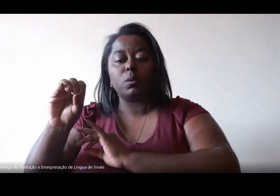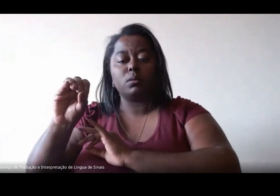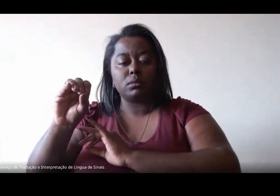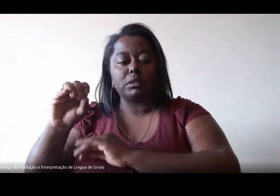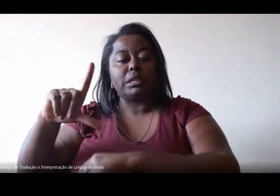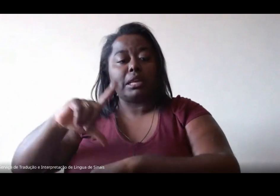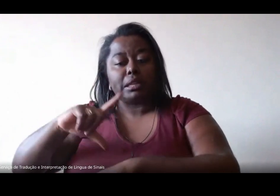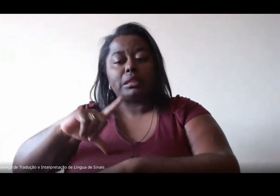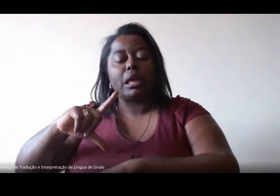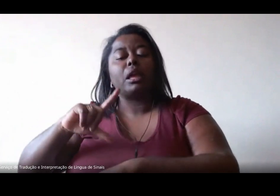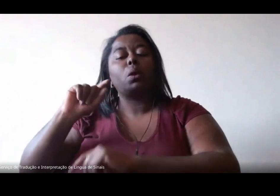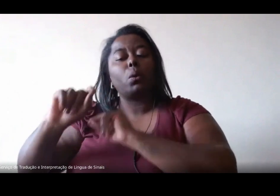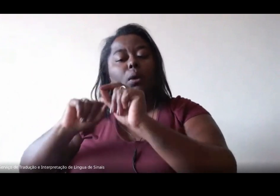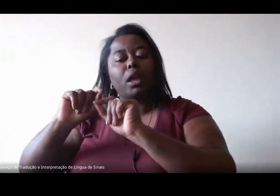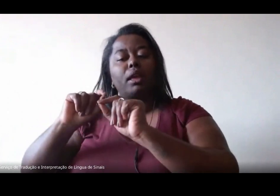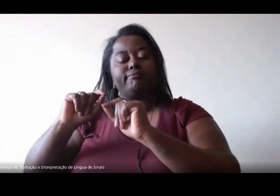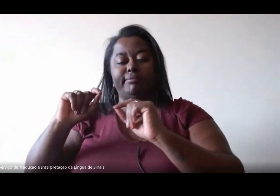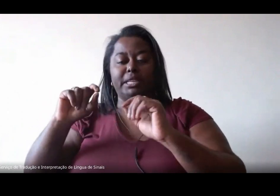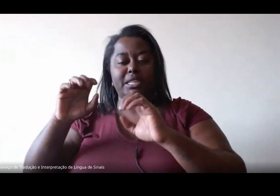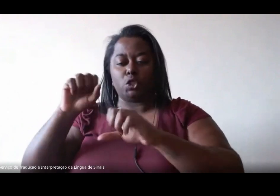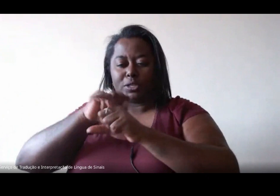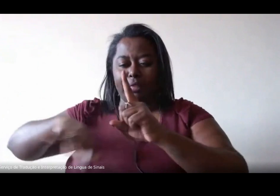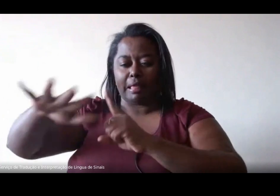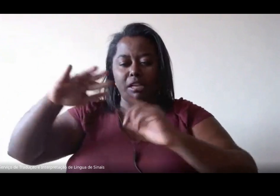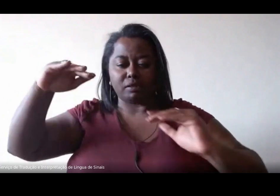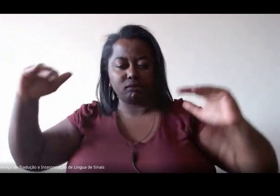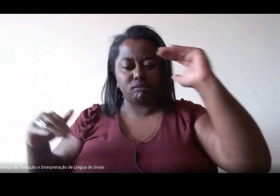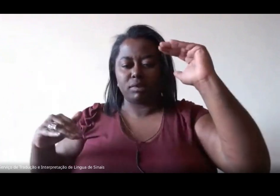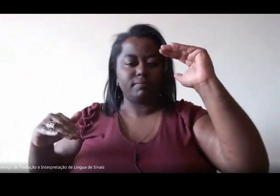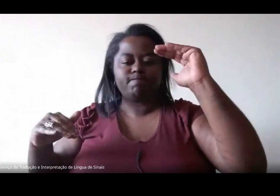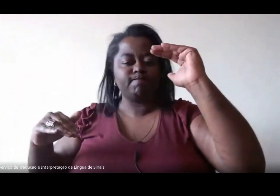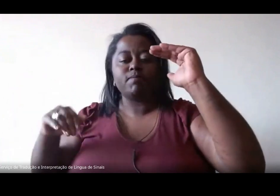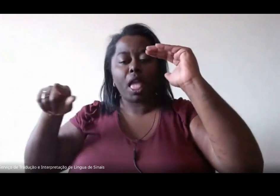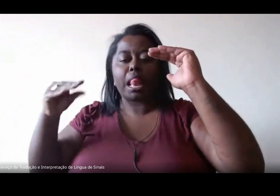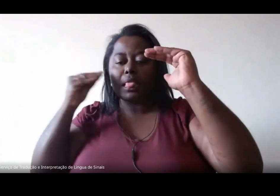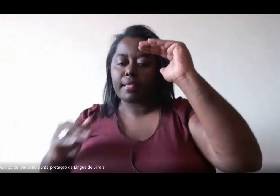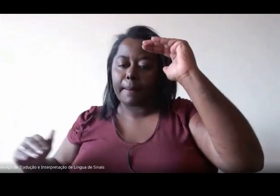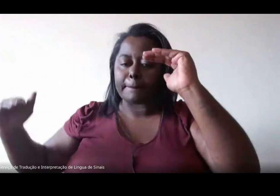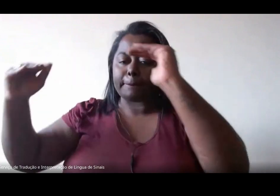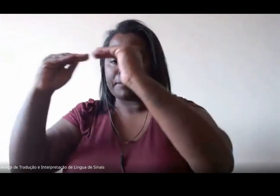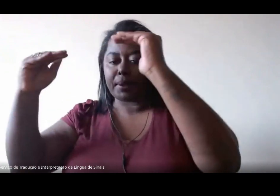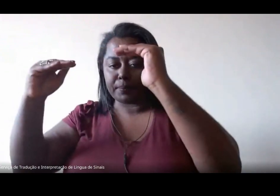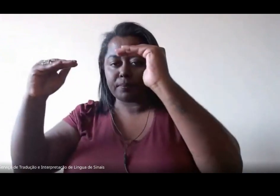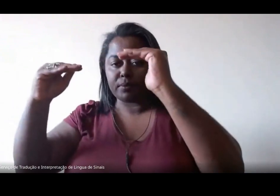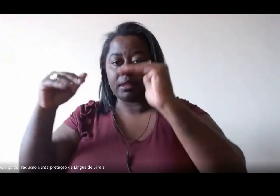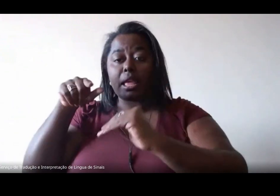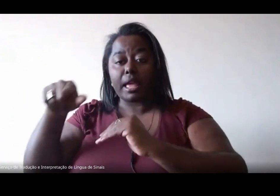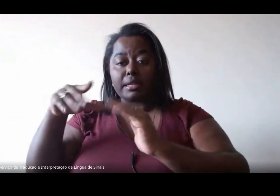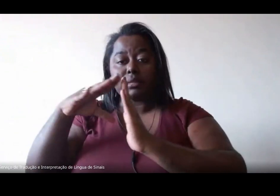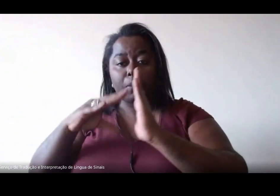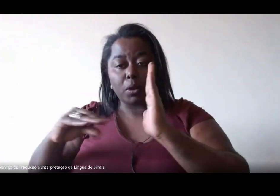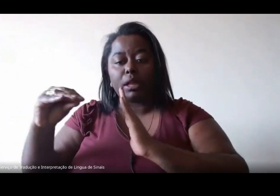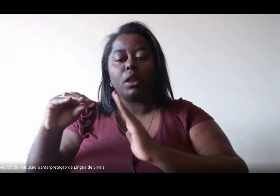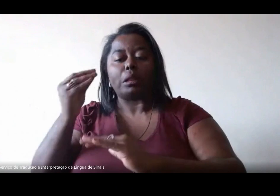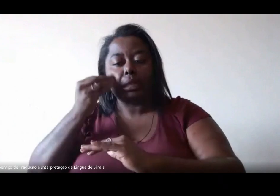das desigualdades estruturais da nossa sociedade. É um modelo que tem que fazer com que a